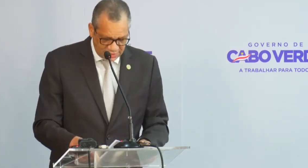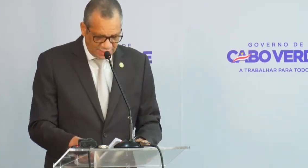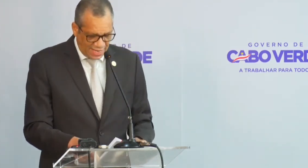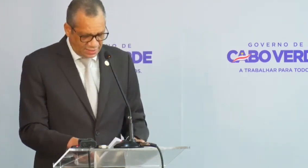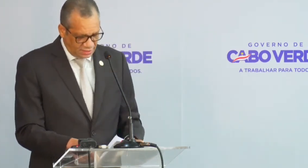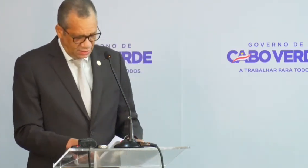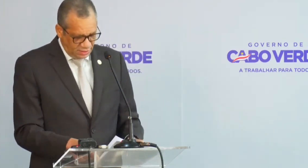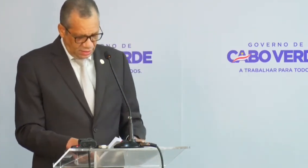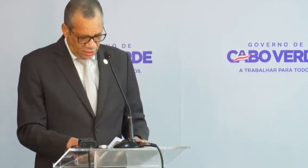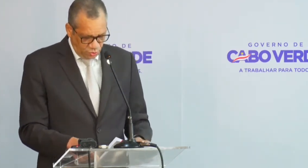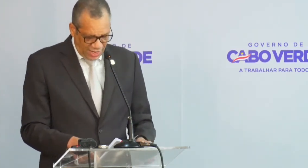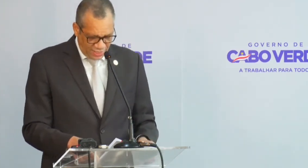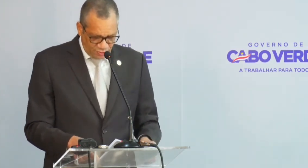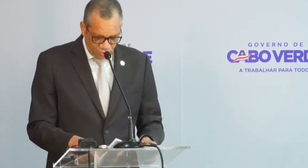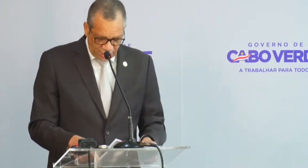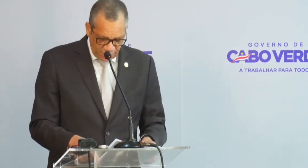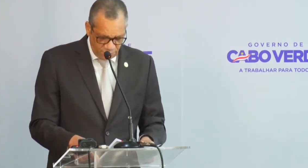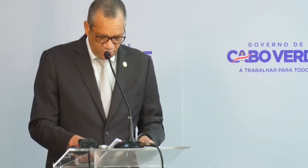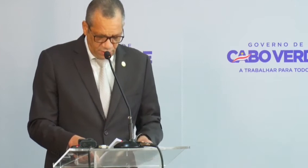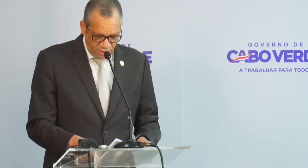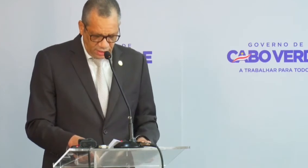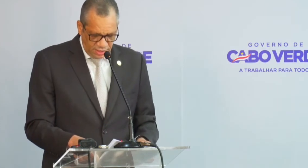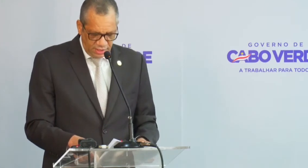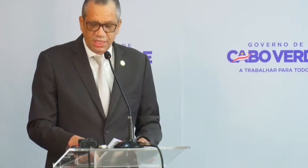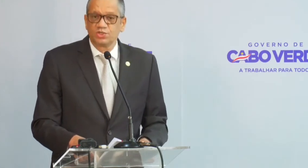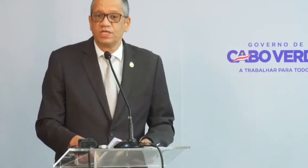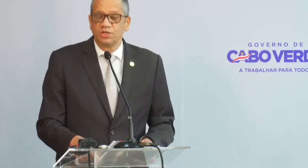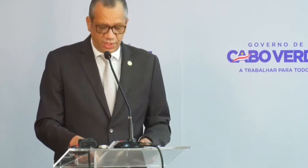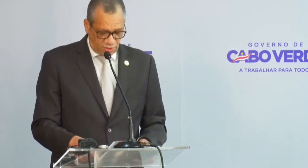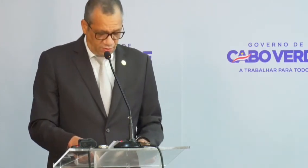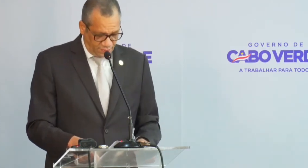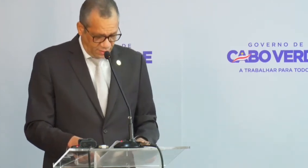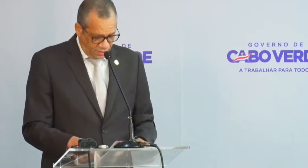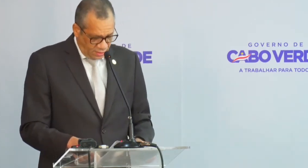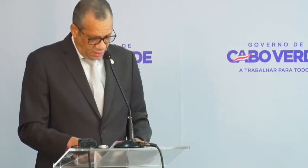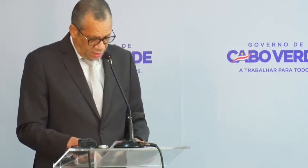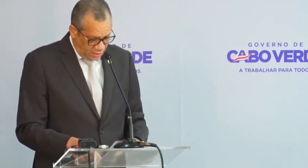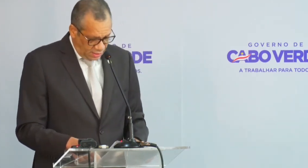de eletricidade e do gás butano, da gasolina e do gasóleo.